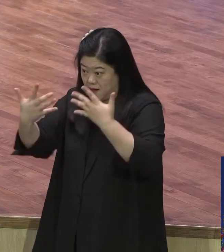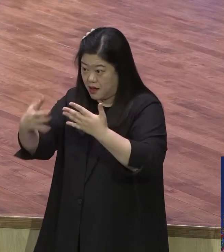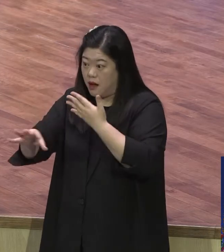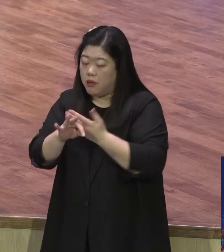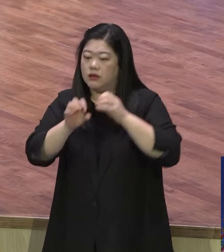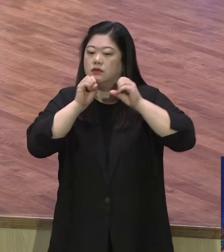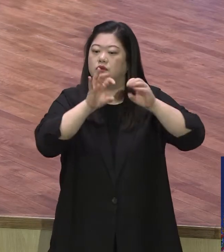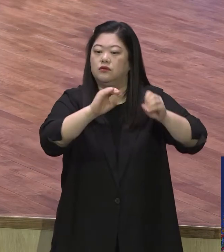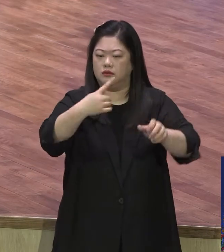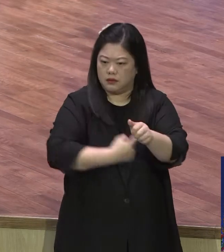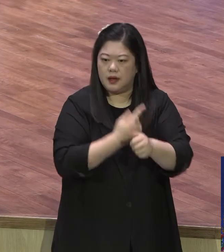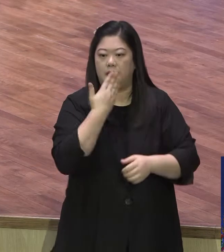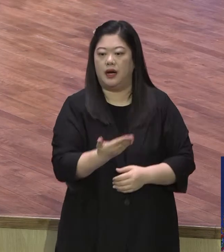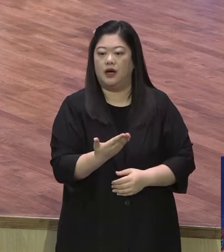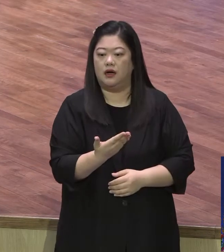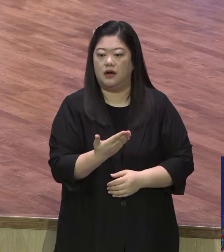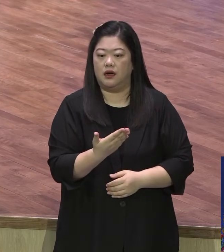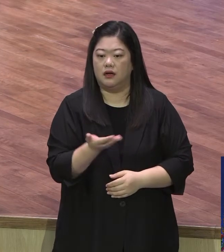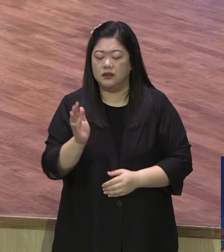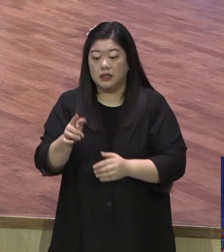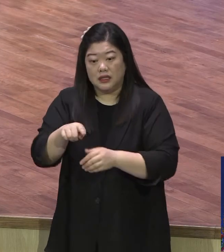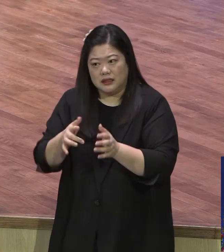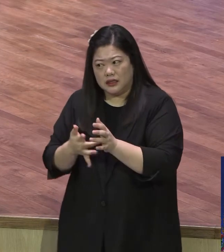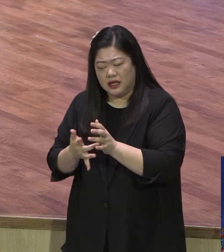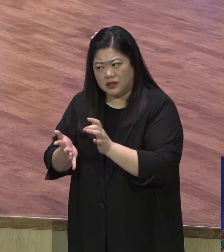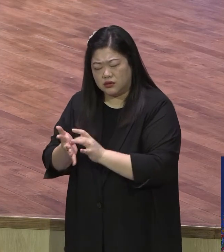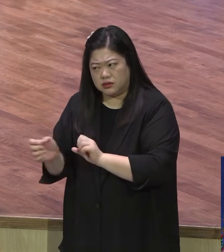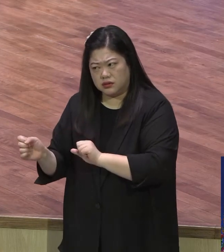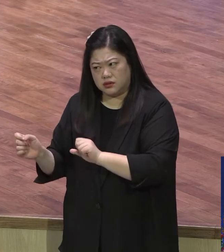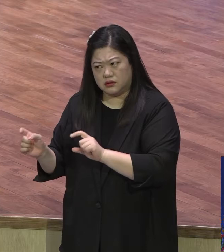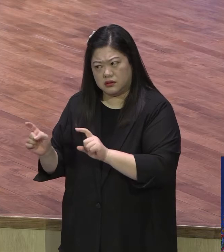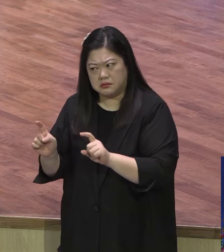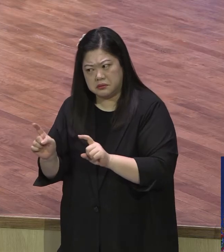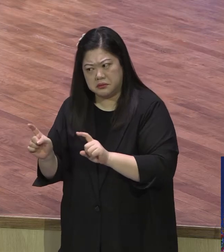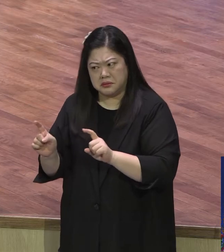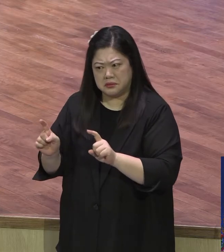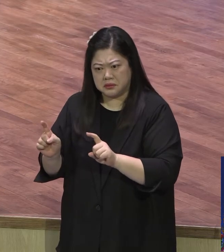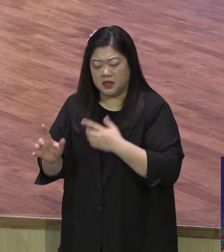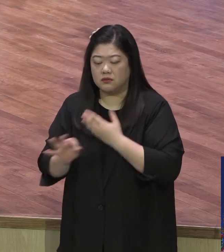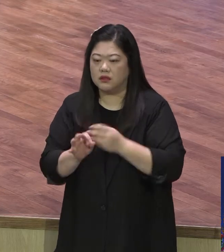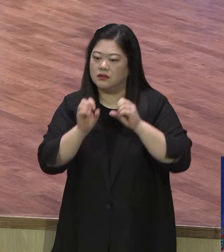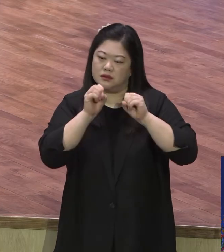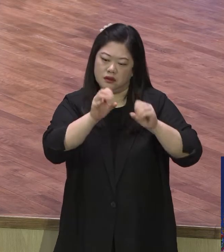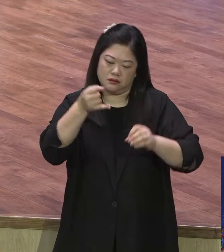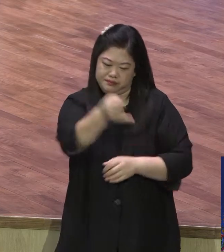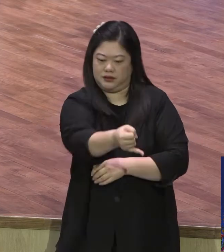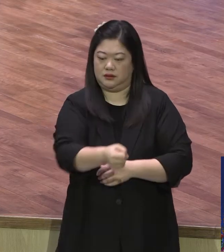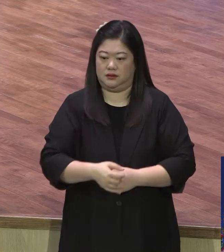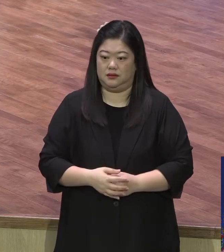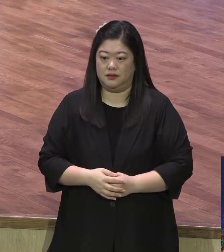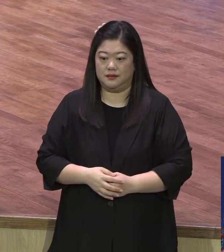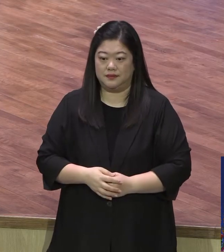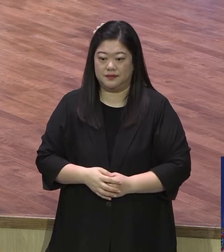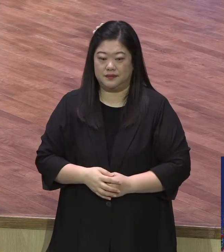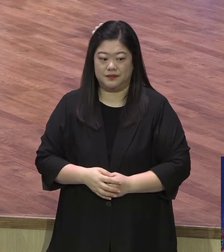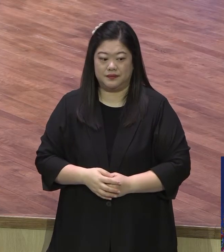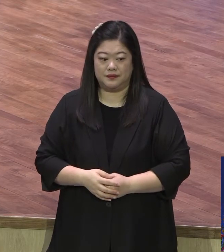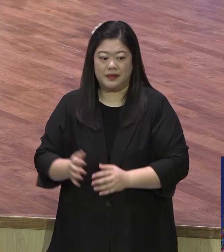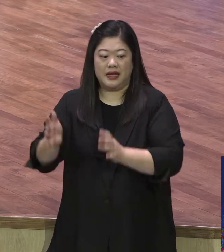부활신앙이 없다 성교 못해요 그 사람 구원도 못 받은 거죠 예수 그리스도가 십자가에